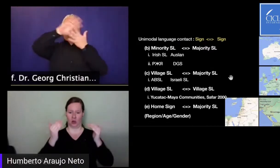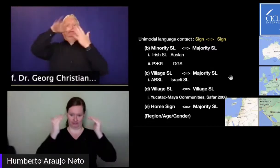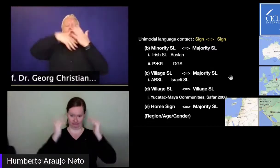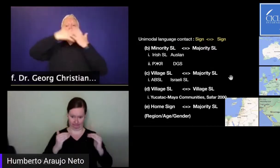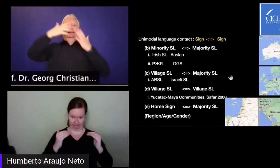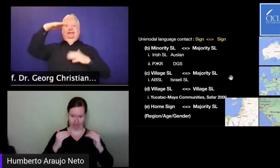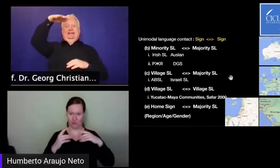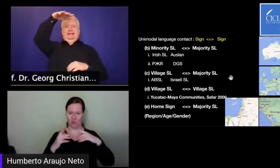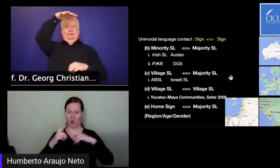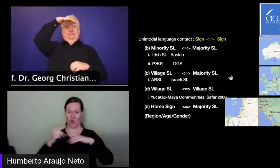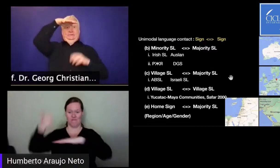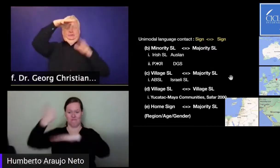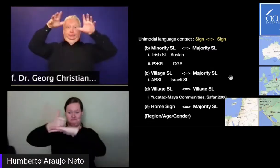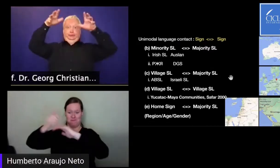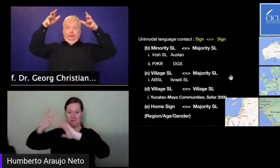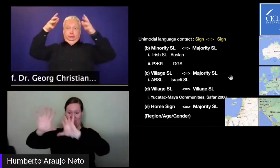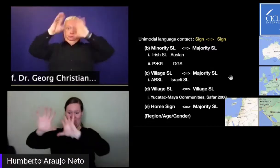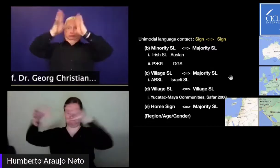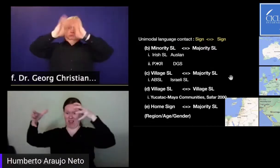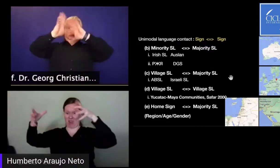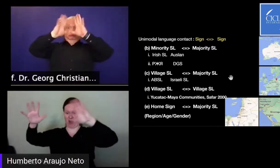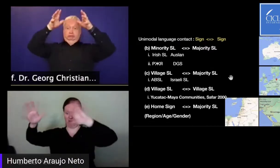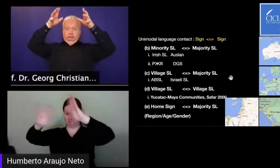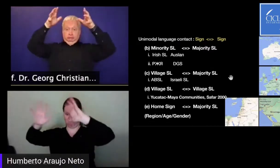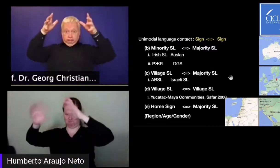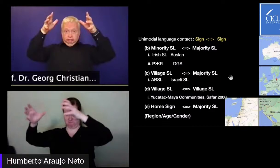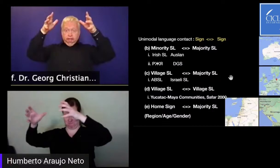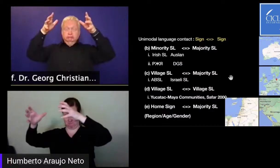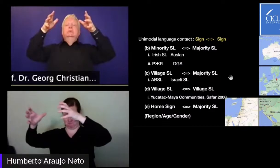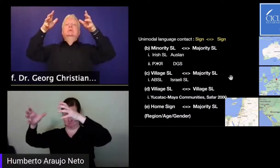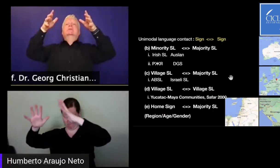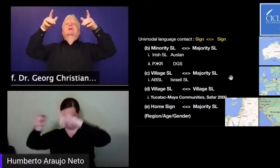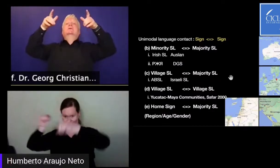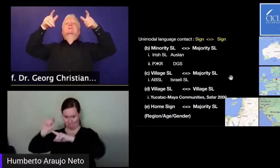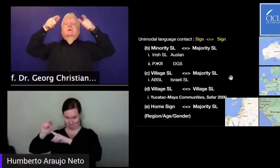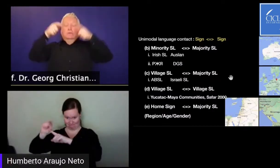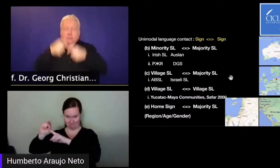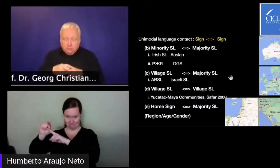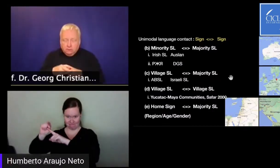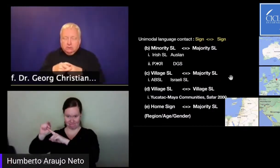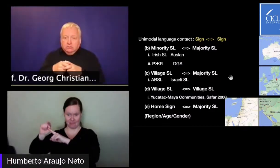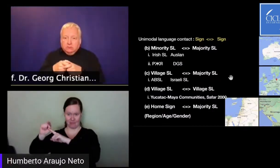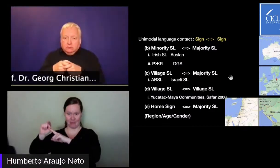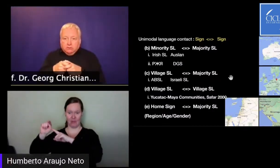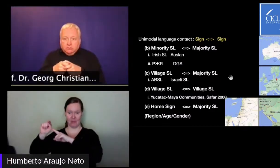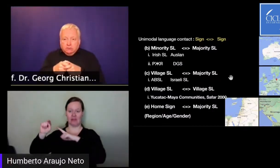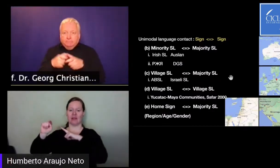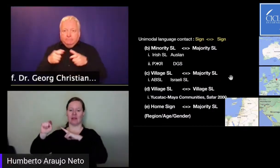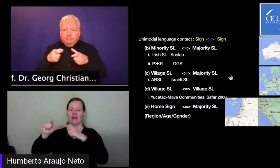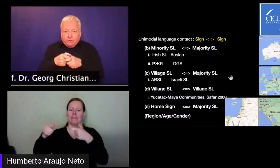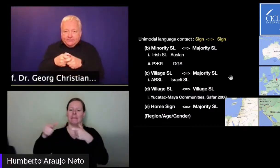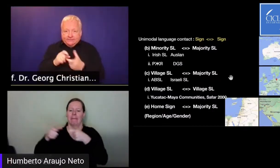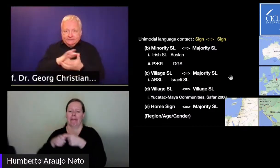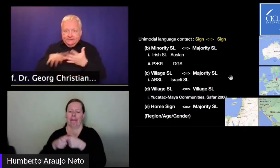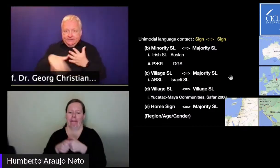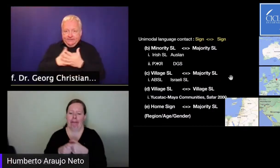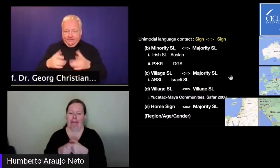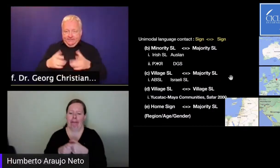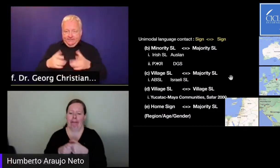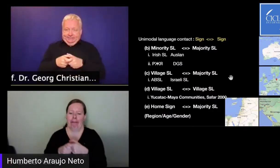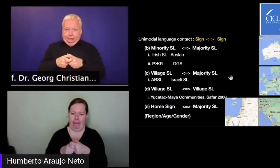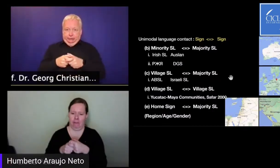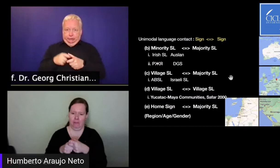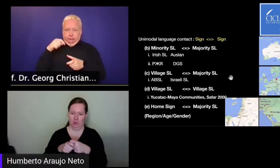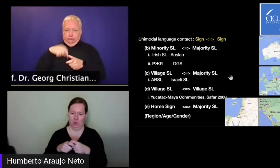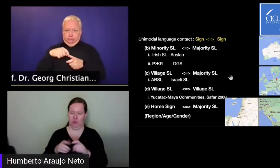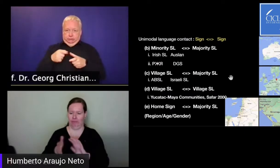Mas você tem agora um outro exemplo de línguas de sinais que fazem parte de outras categorias. Por exemplo,